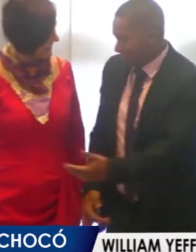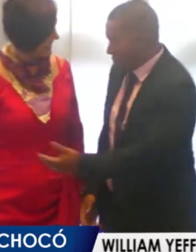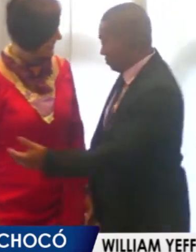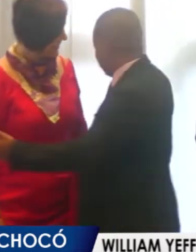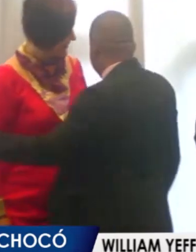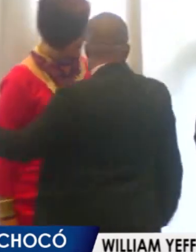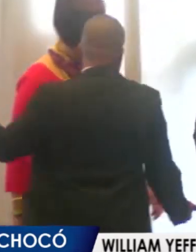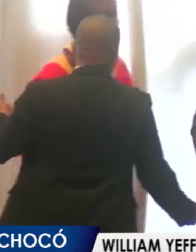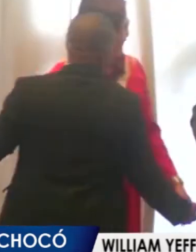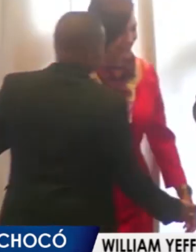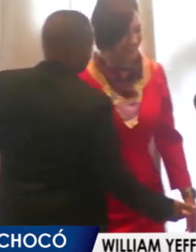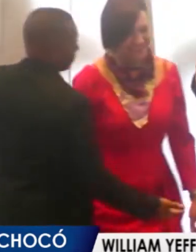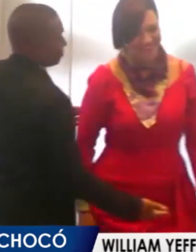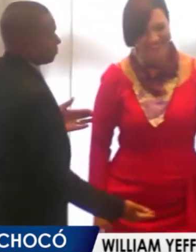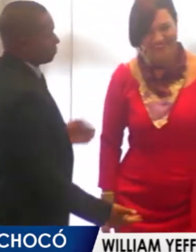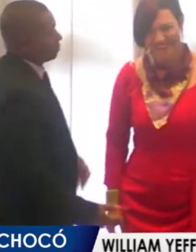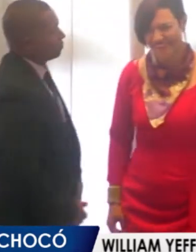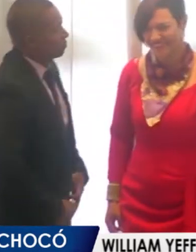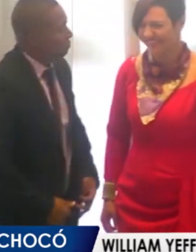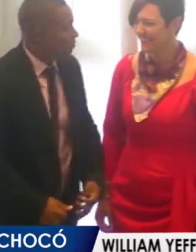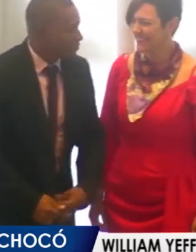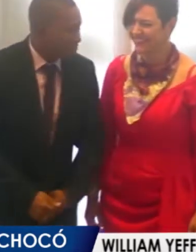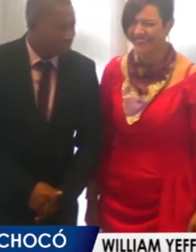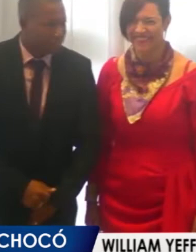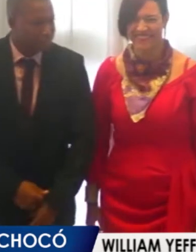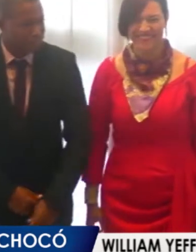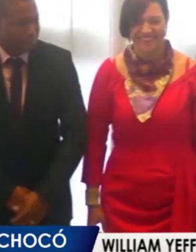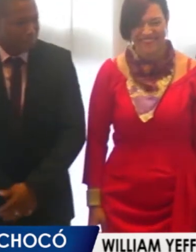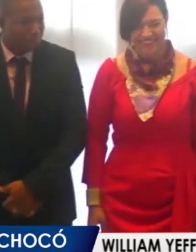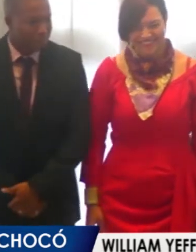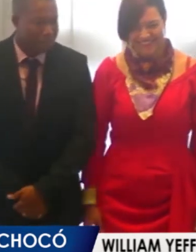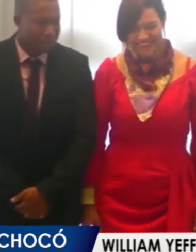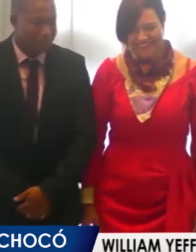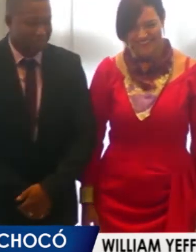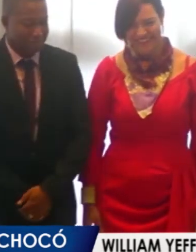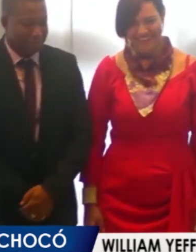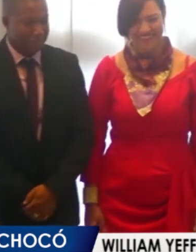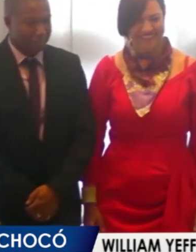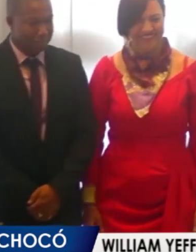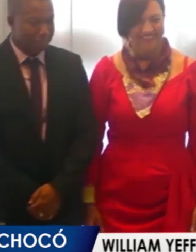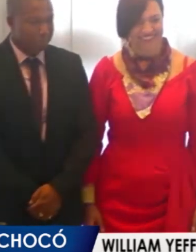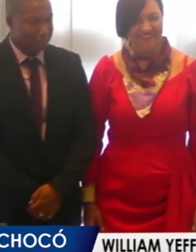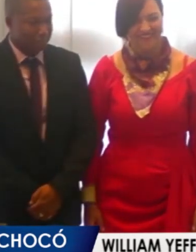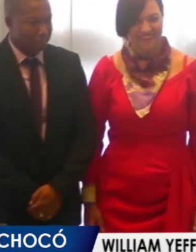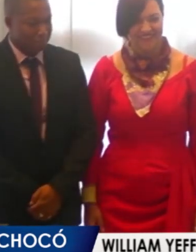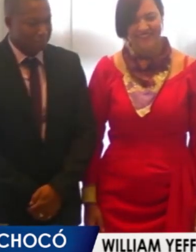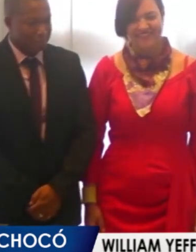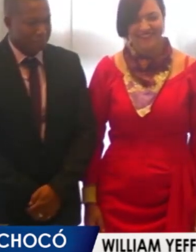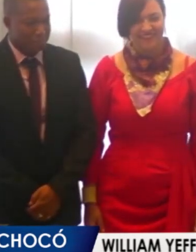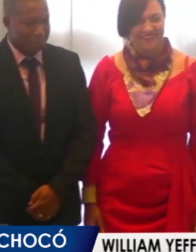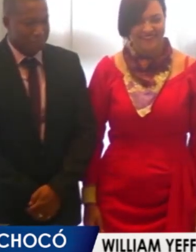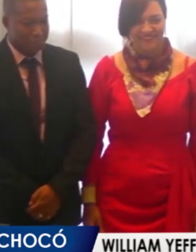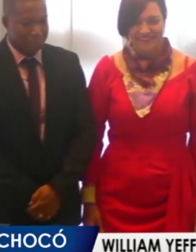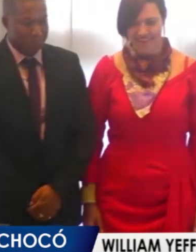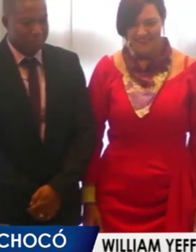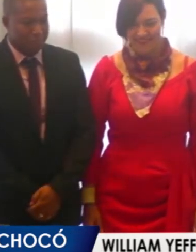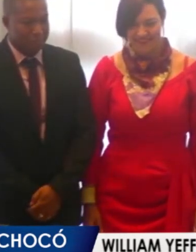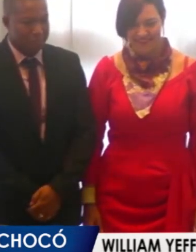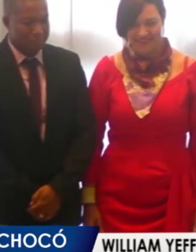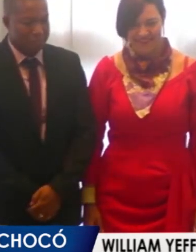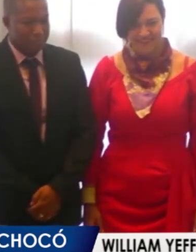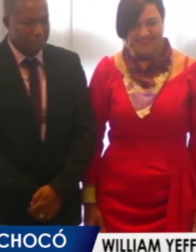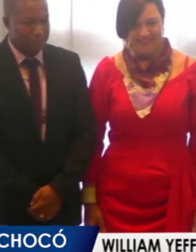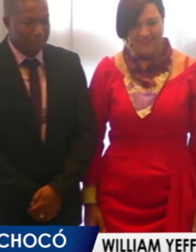participamos. Este se sujetó de manera rigurosa a la hoja de ruta establecida en la resolución de